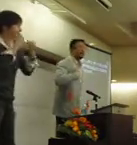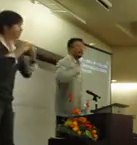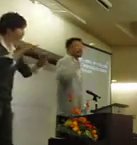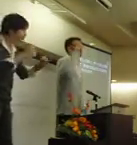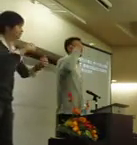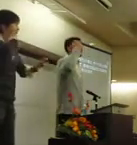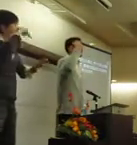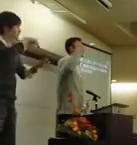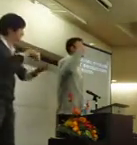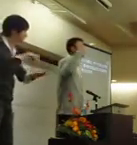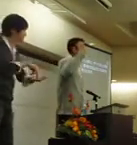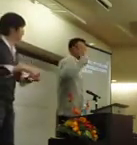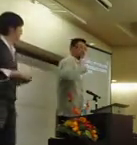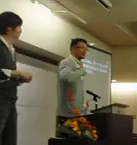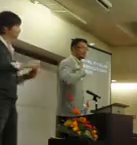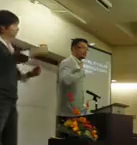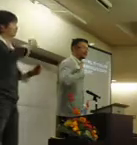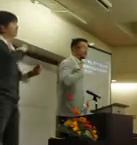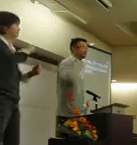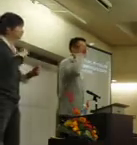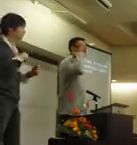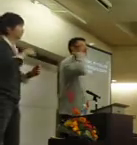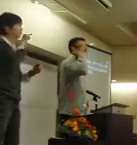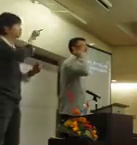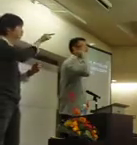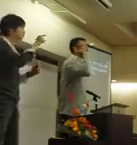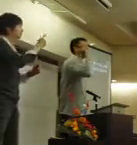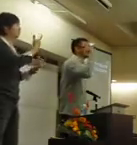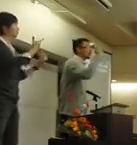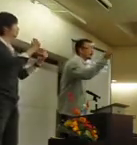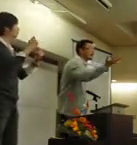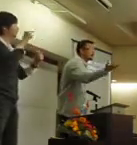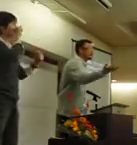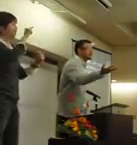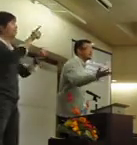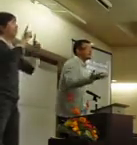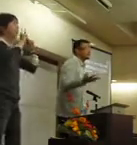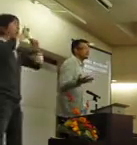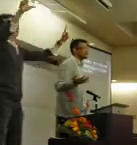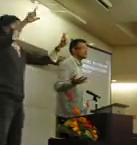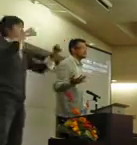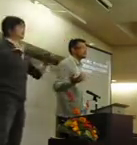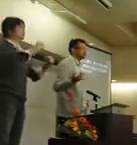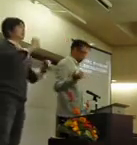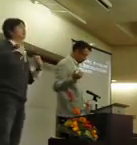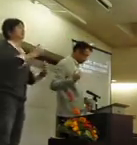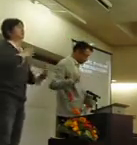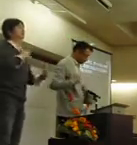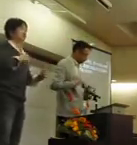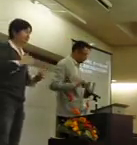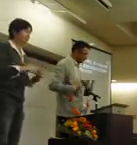して私はそのように、公にしています。